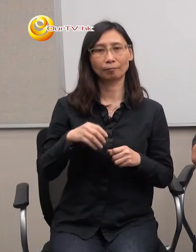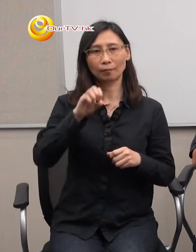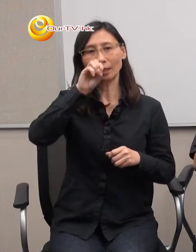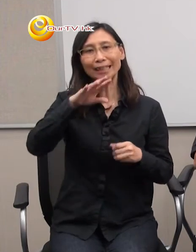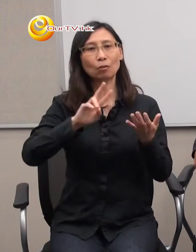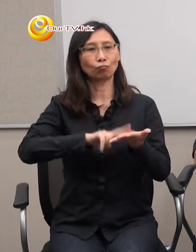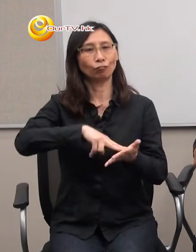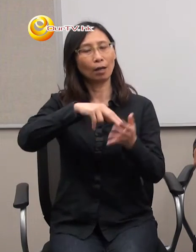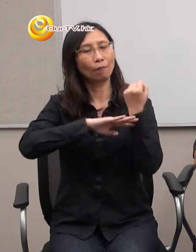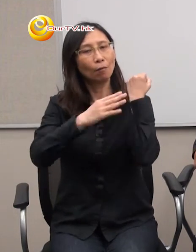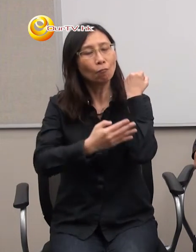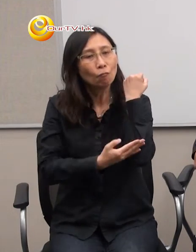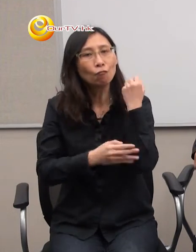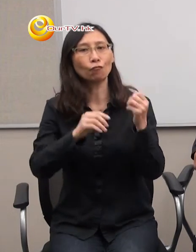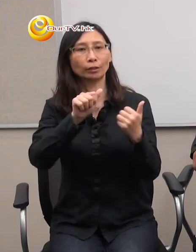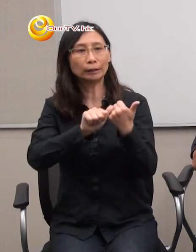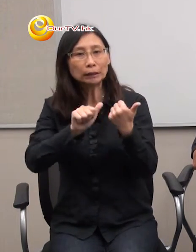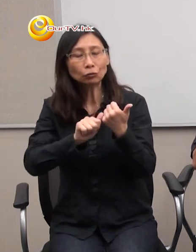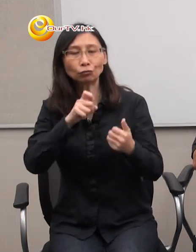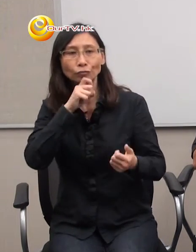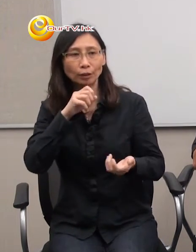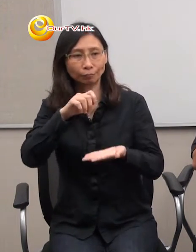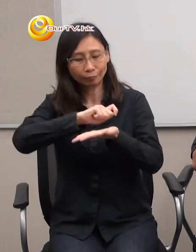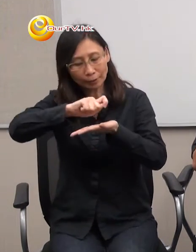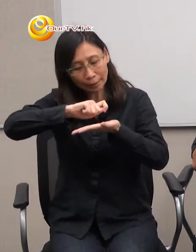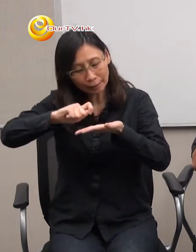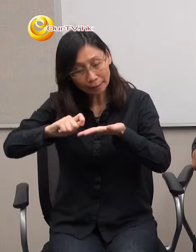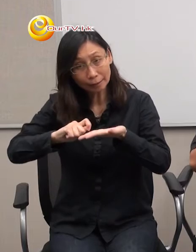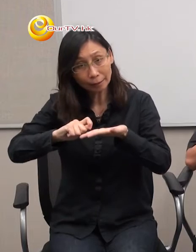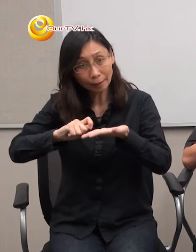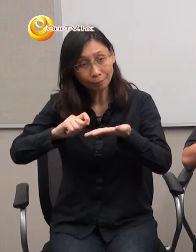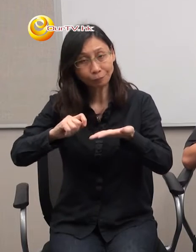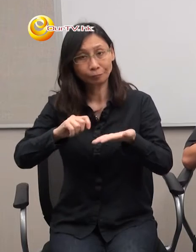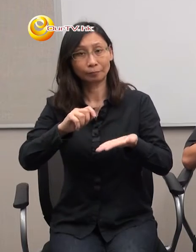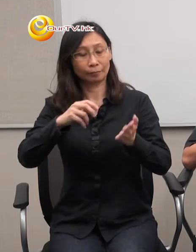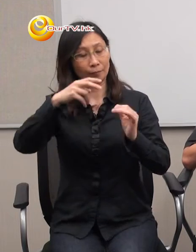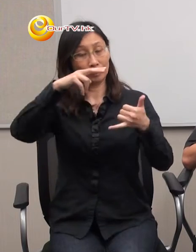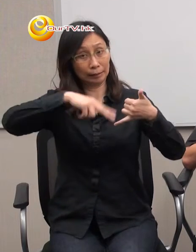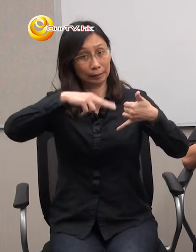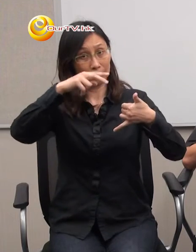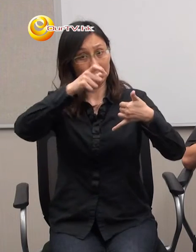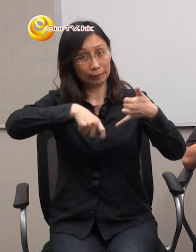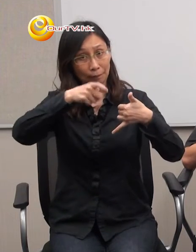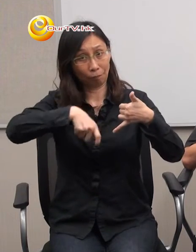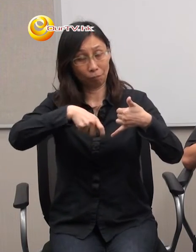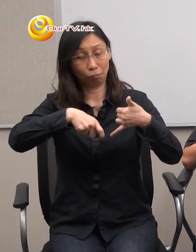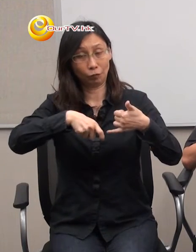法會議員有受邀請嗰啲立法會議員咧，填一張身份確定嘅。